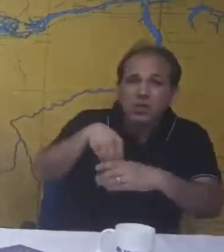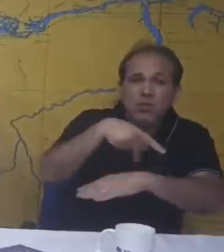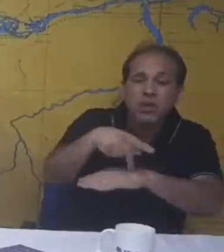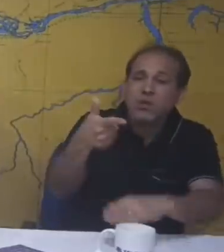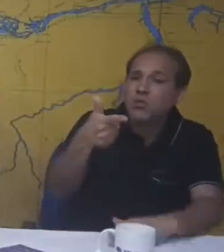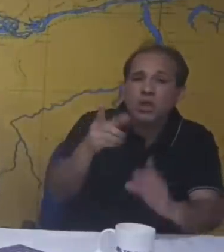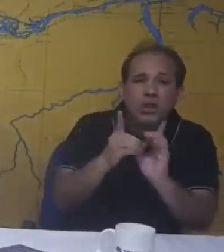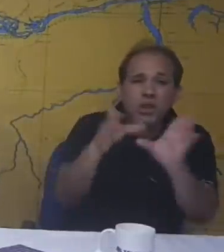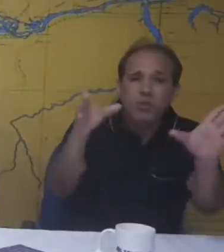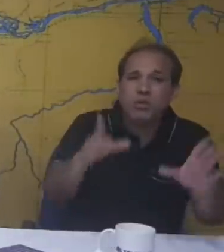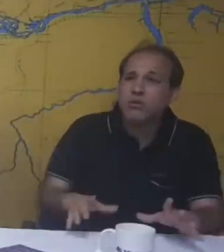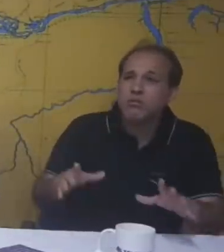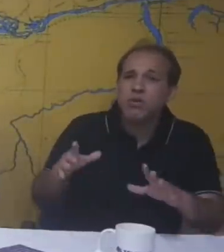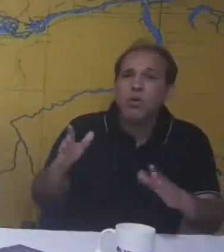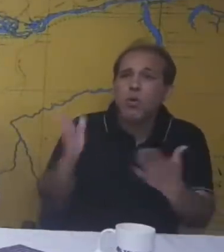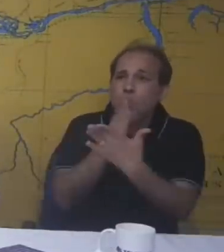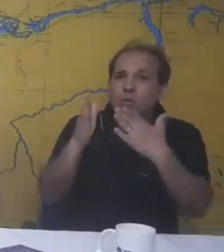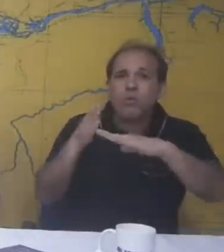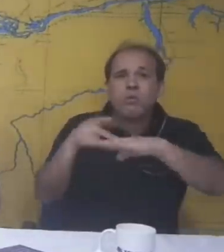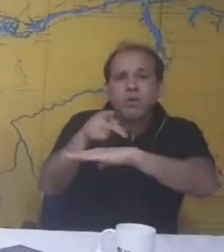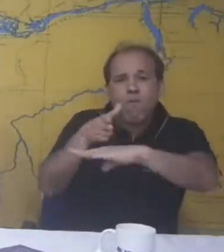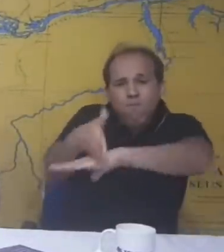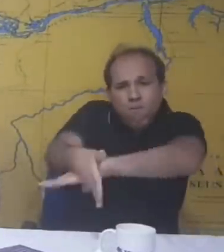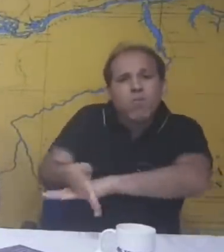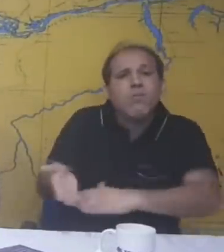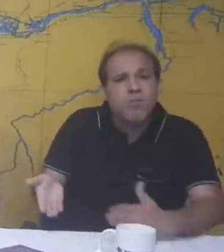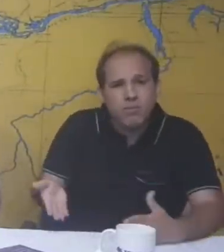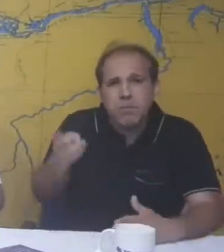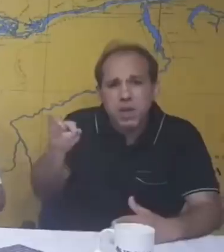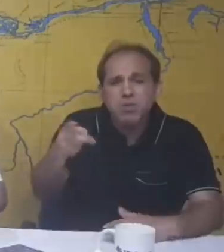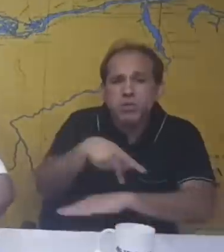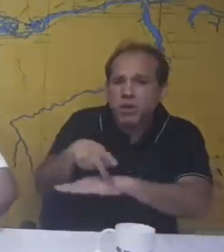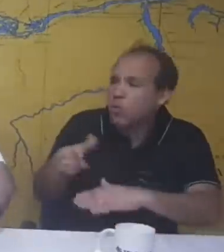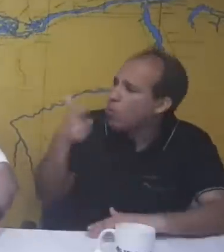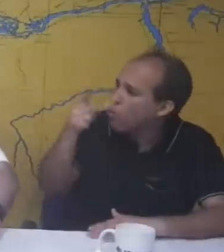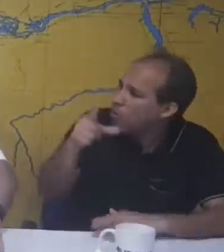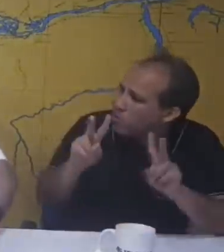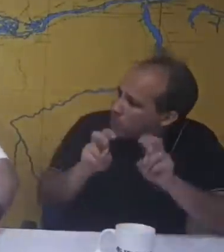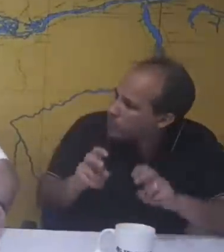tem democracia, tomando conta do país. Beto, alguma coisa, meu? Não,